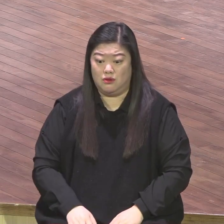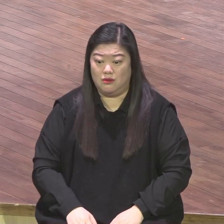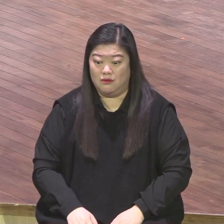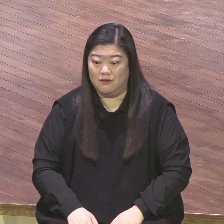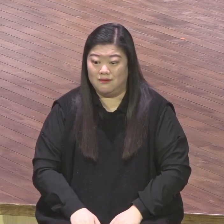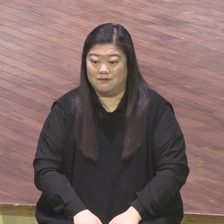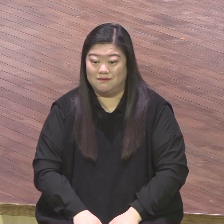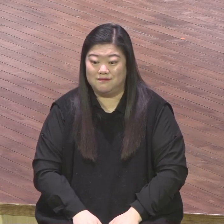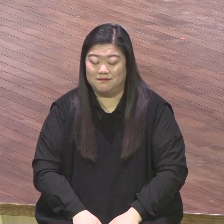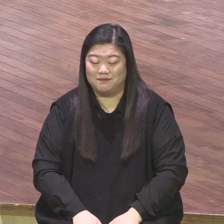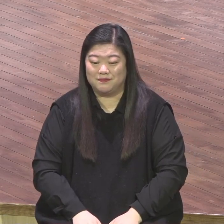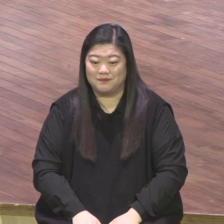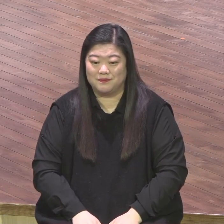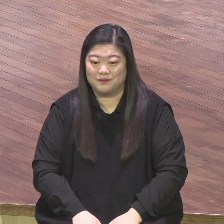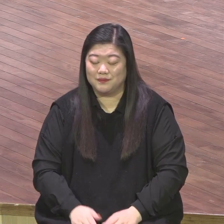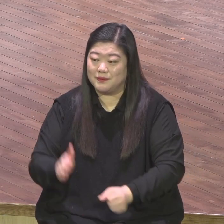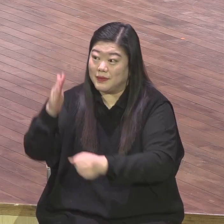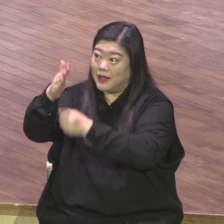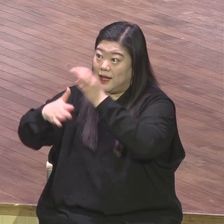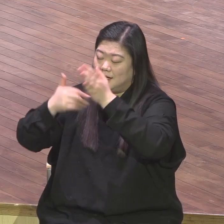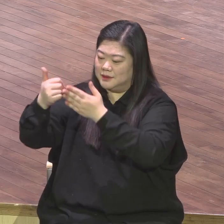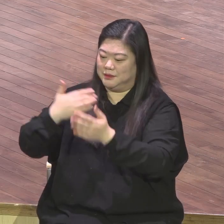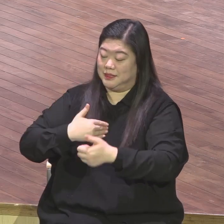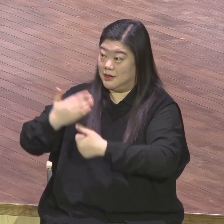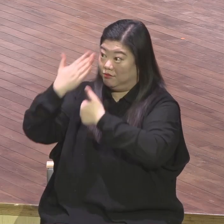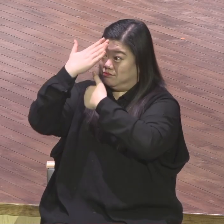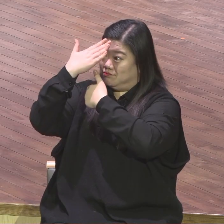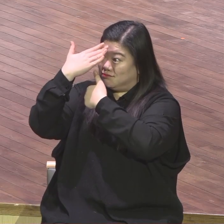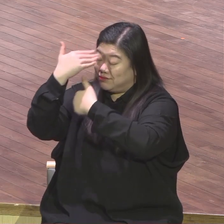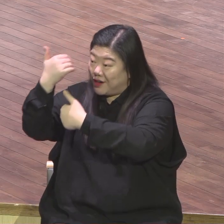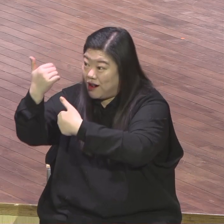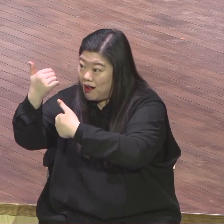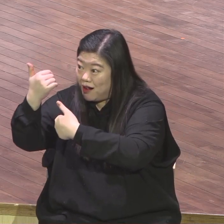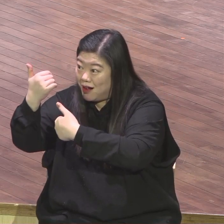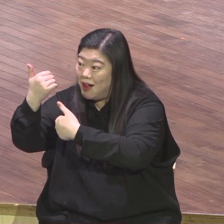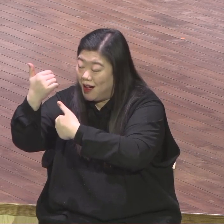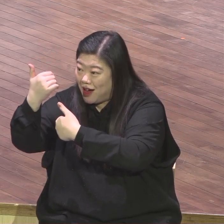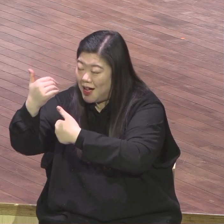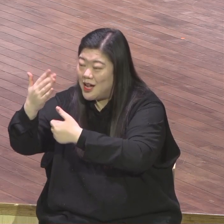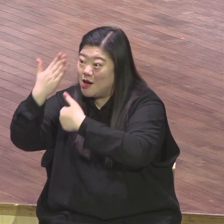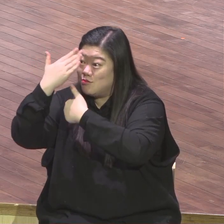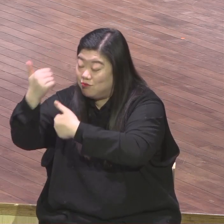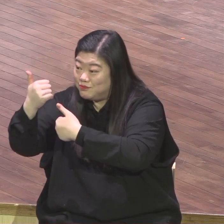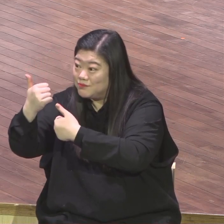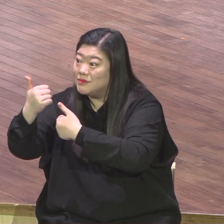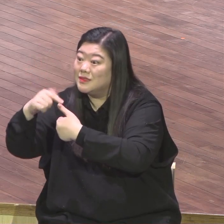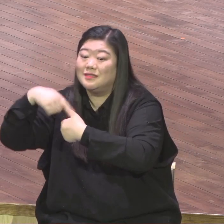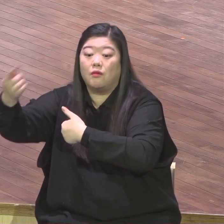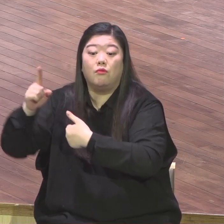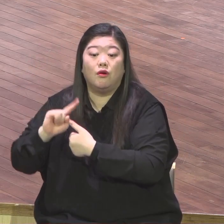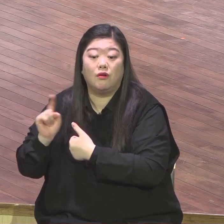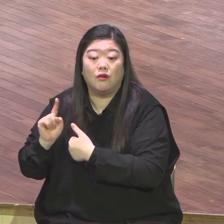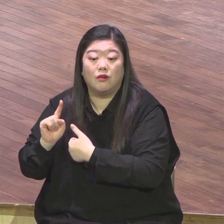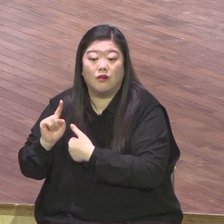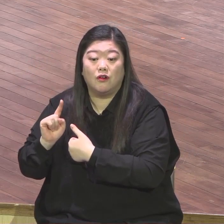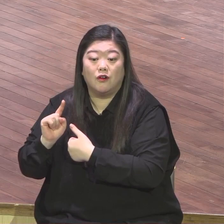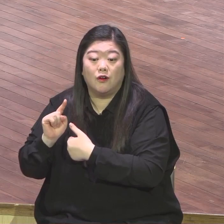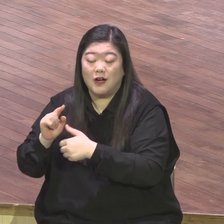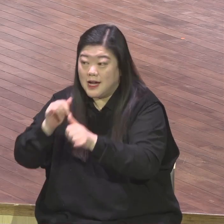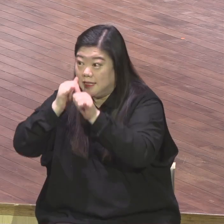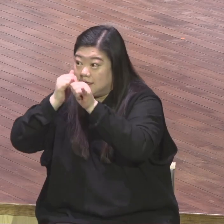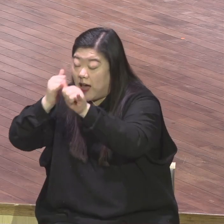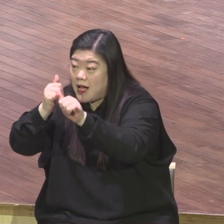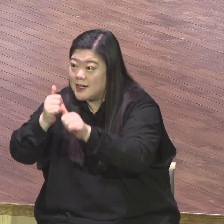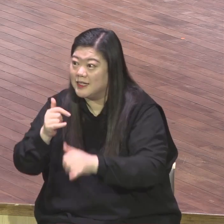중요한 것은요 우리에게 부름의 상을 위한 언약적 도전이 있어야 됩니다. 언약적 도전. 상 받아야지